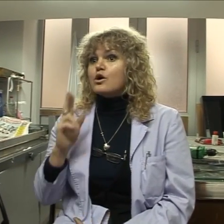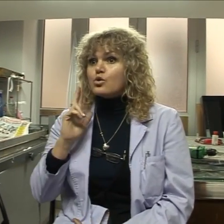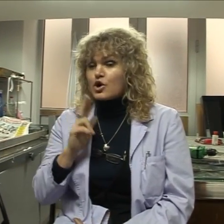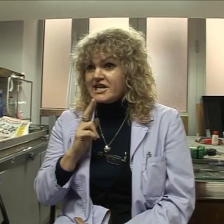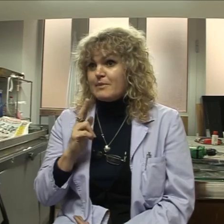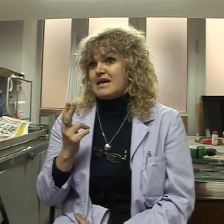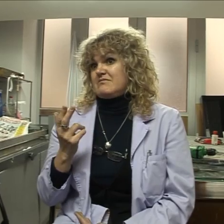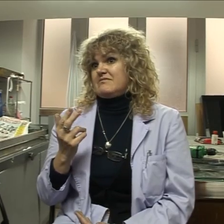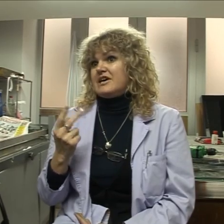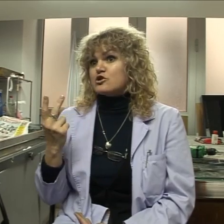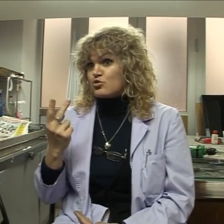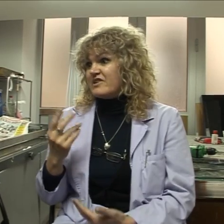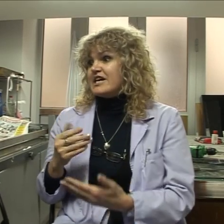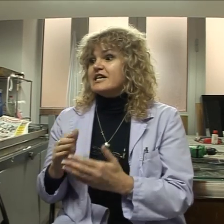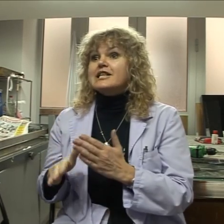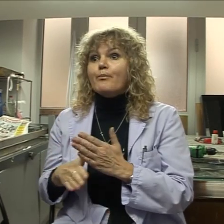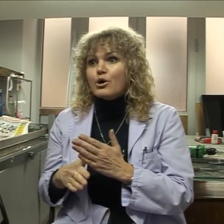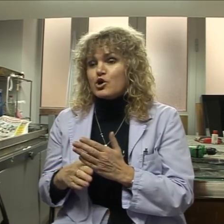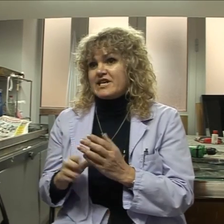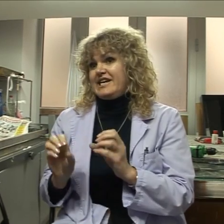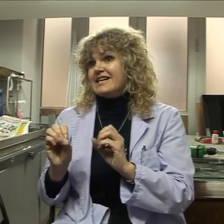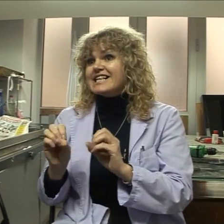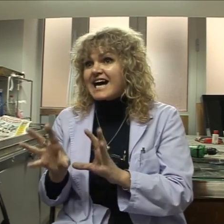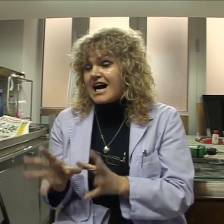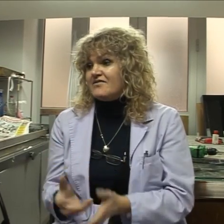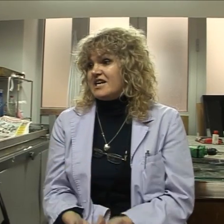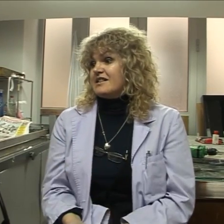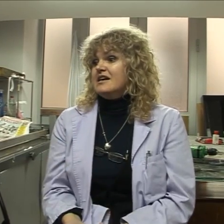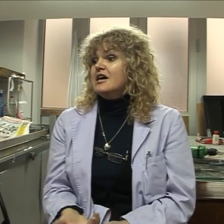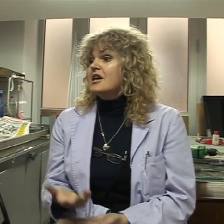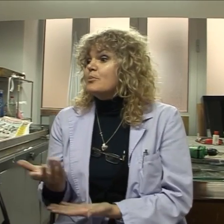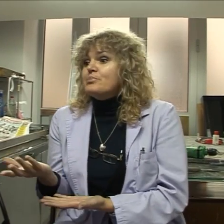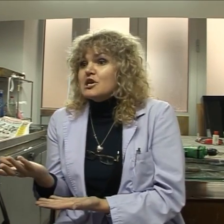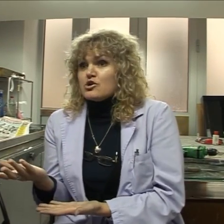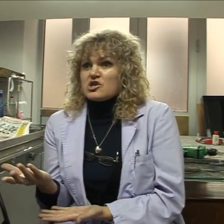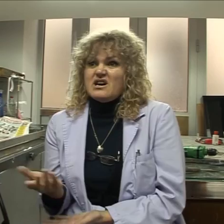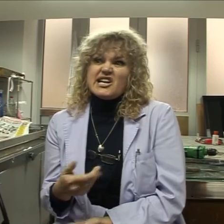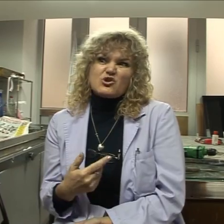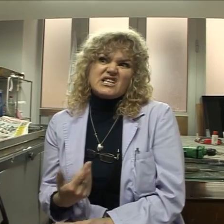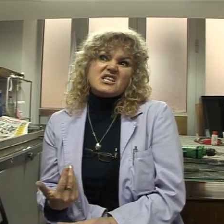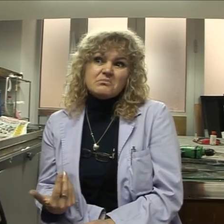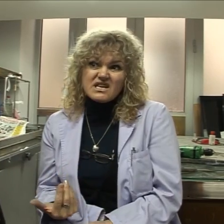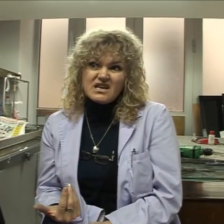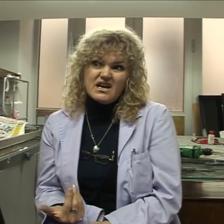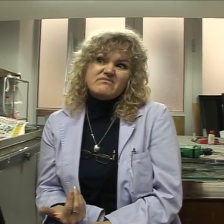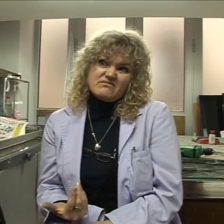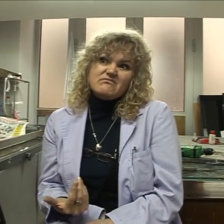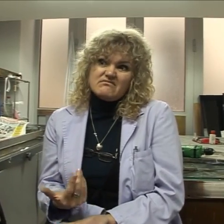kluho nema razumivanje da pomogne, savjet, bilo što neko se smije,